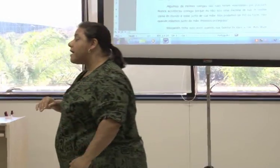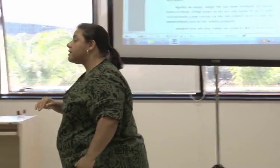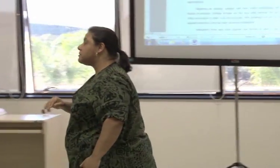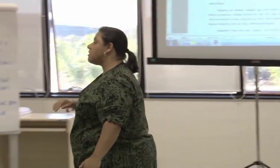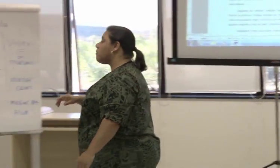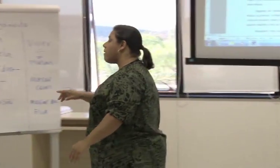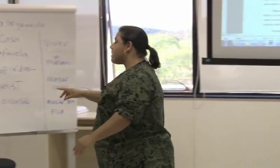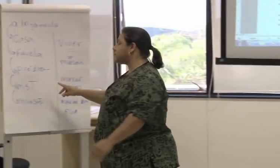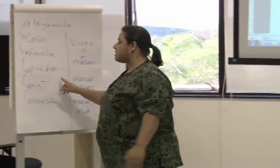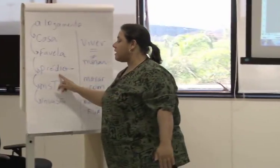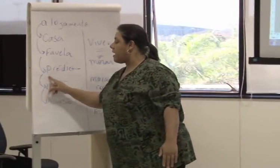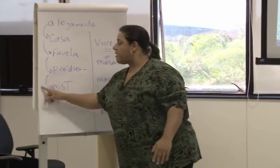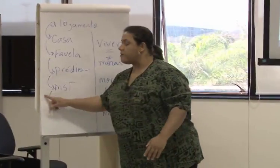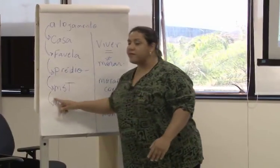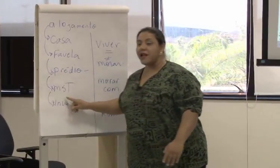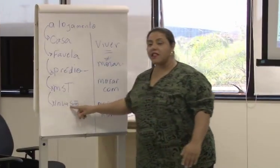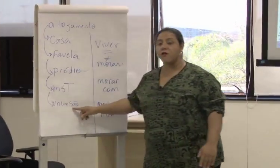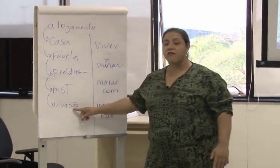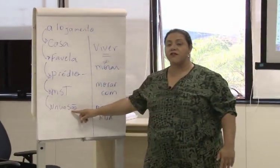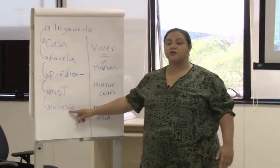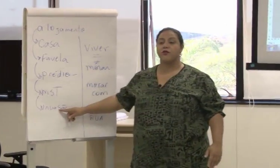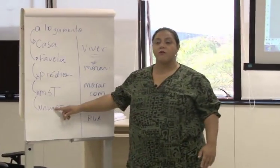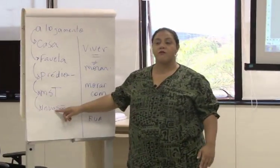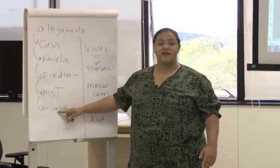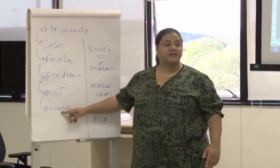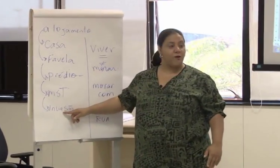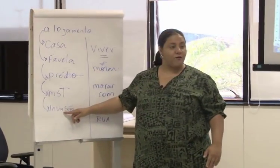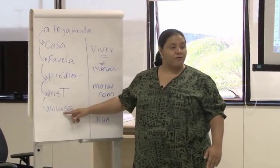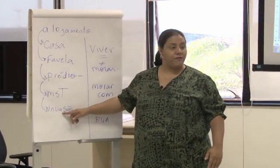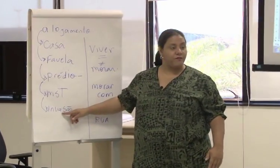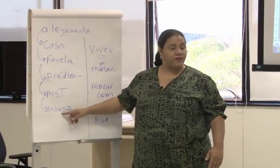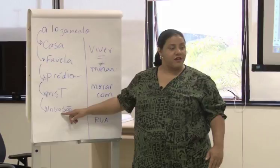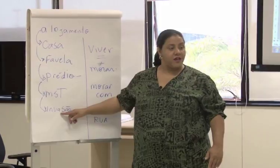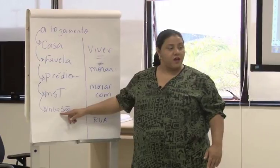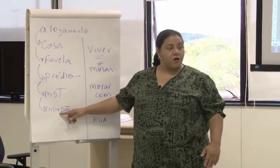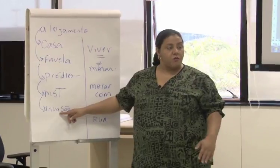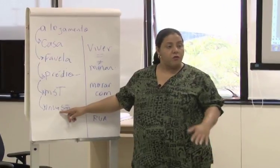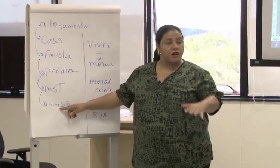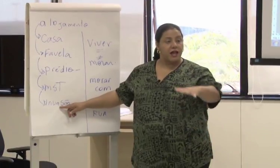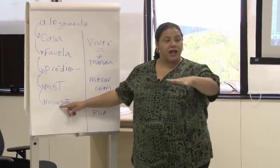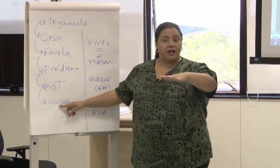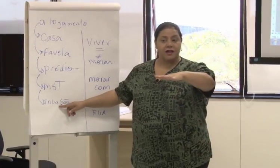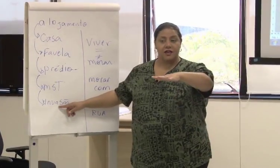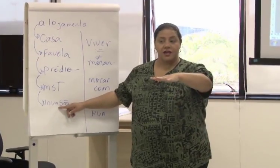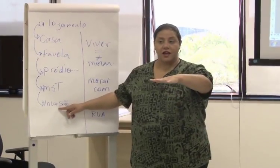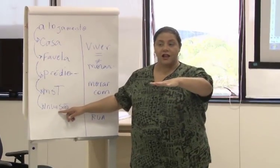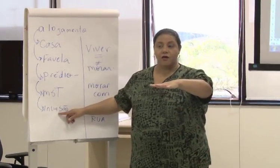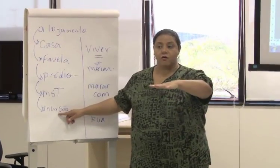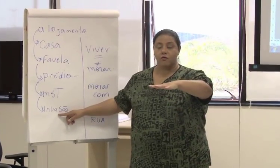Mas o MST, ele não é visto como invasão. Porque ele é um